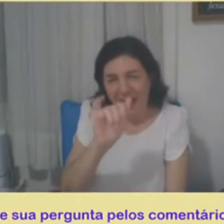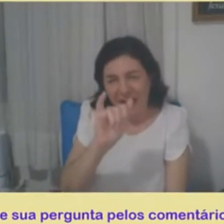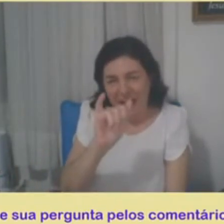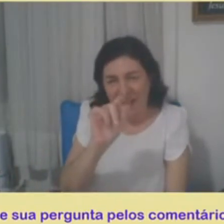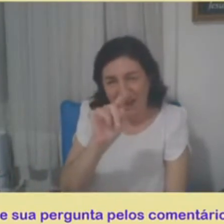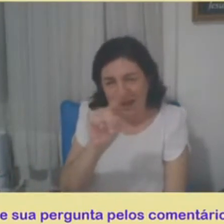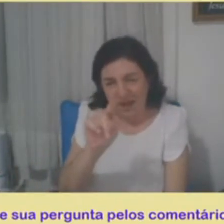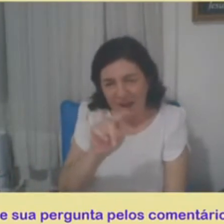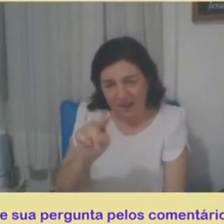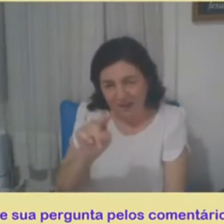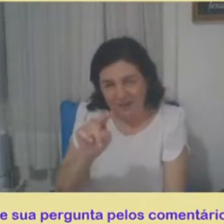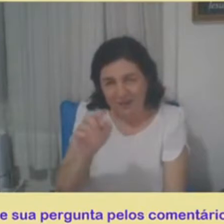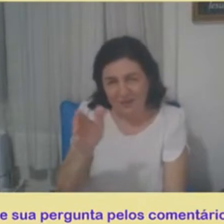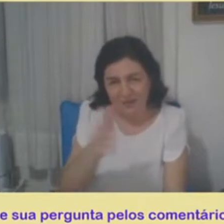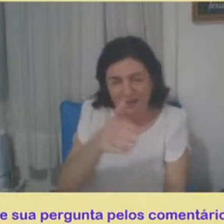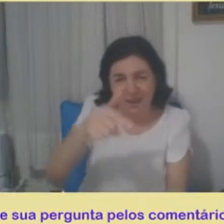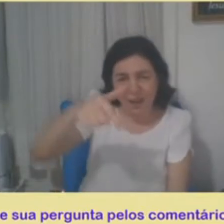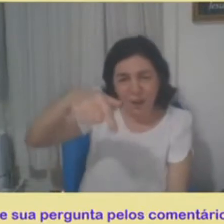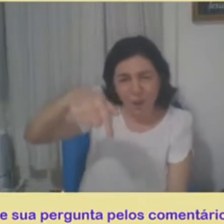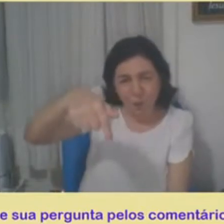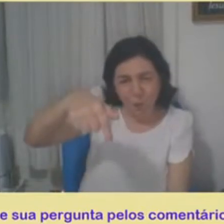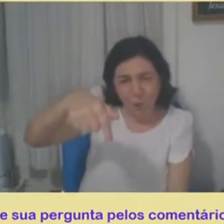um outro exemplo, ó.